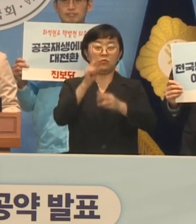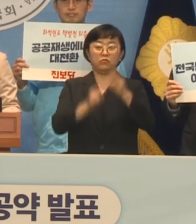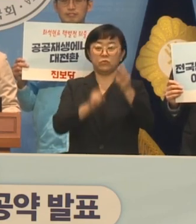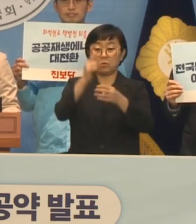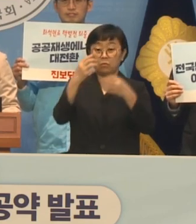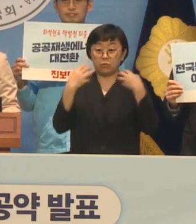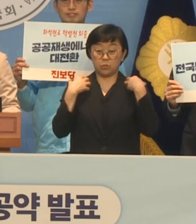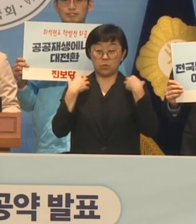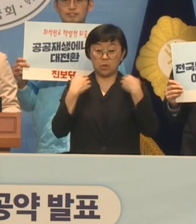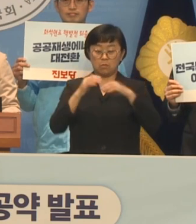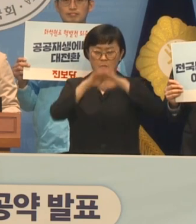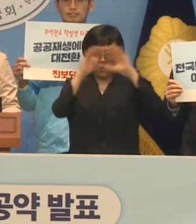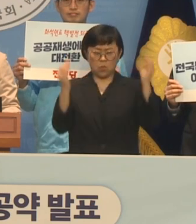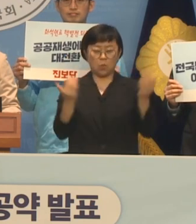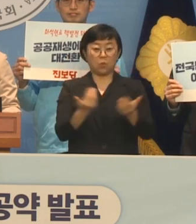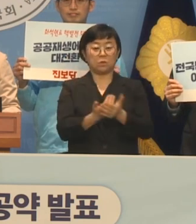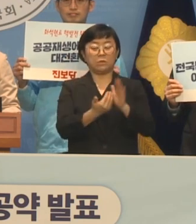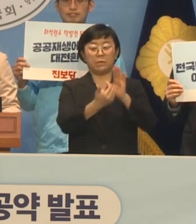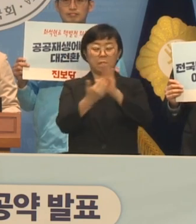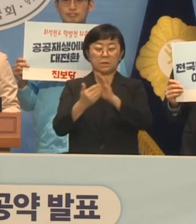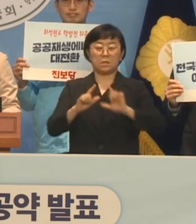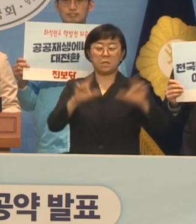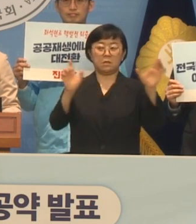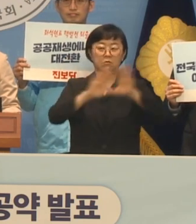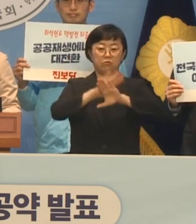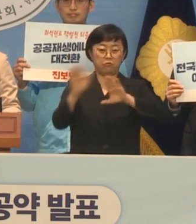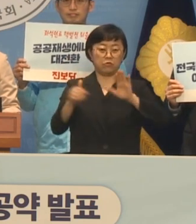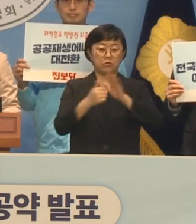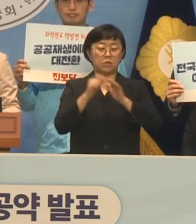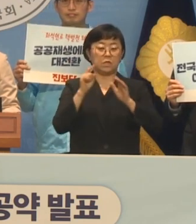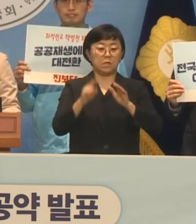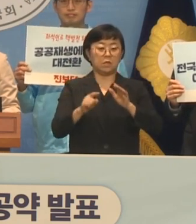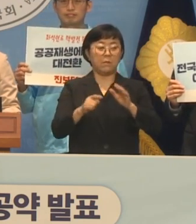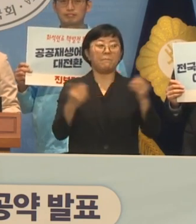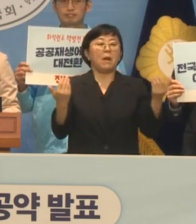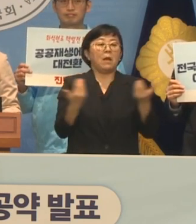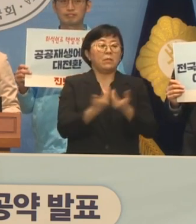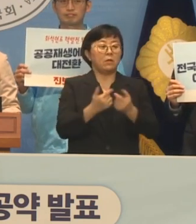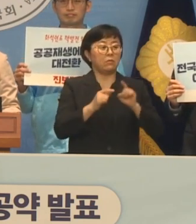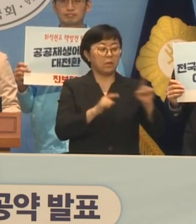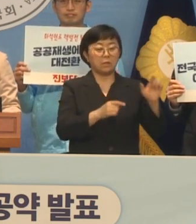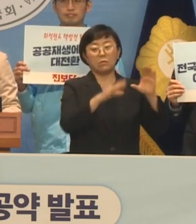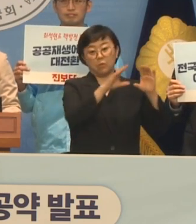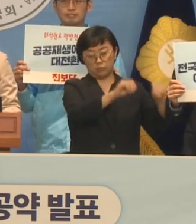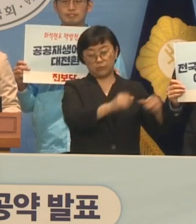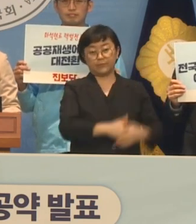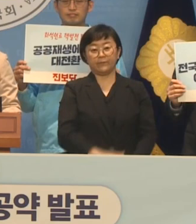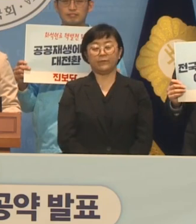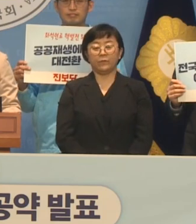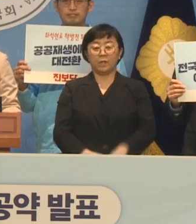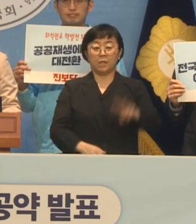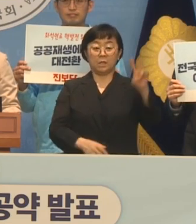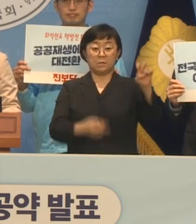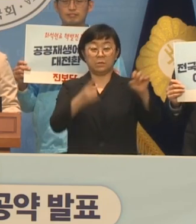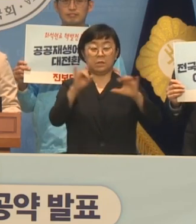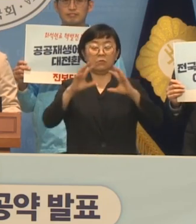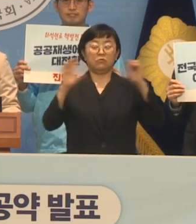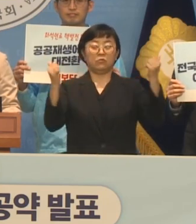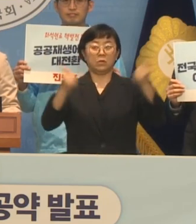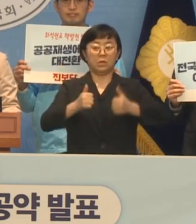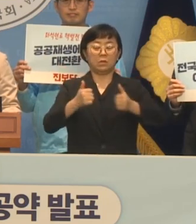정권의 전방위적 반기후 폭정을 멈춰 세우겠습니다. 제22대